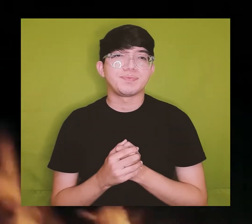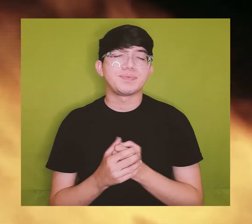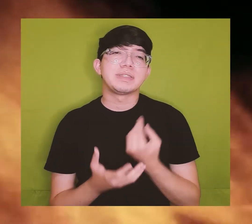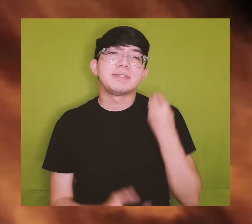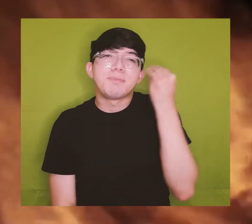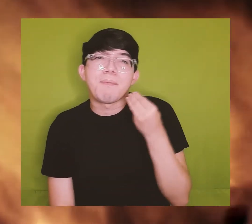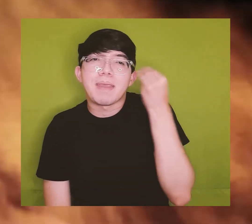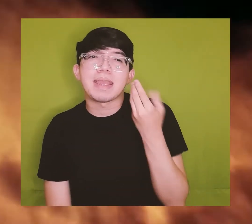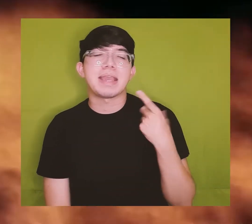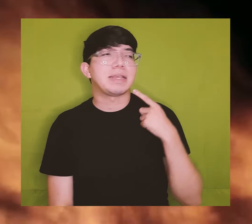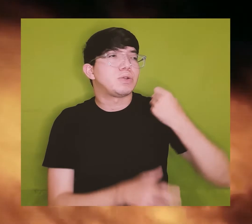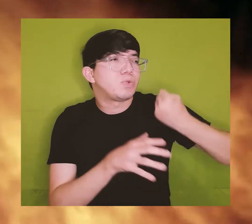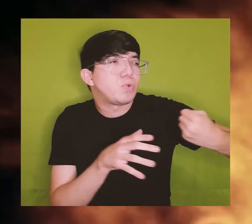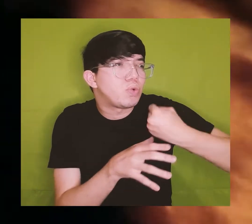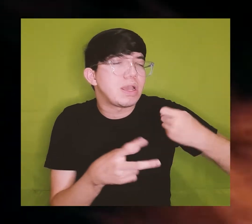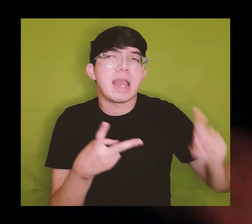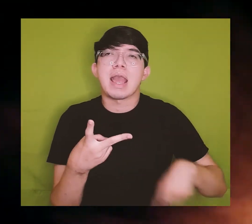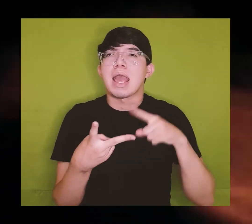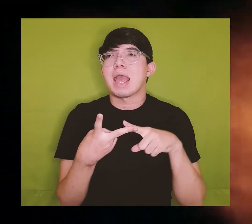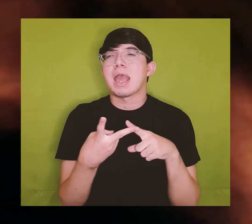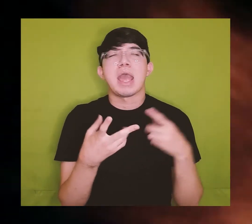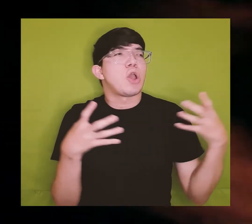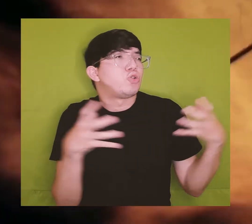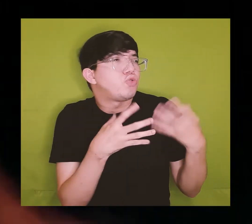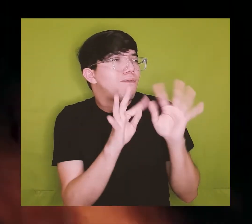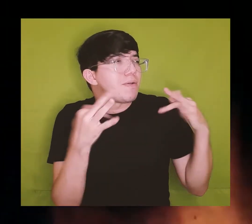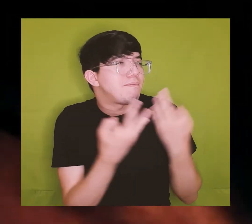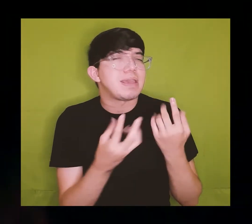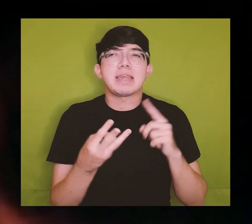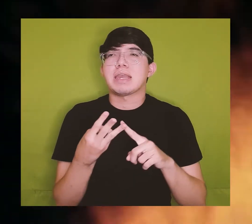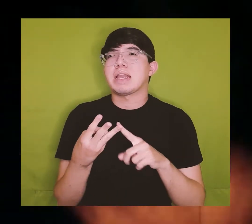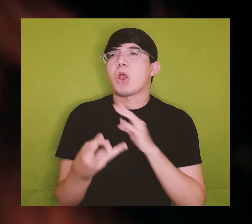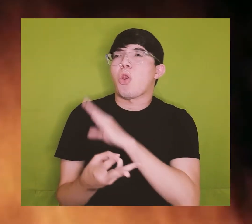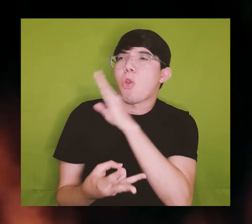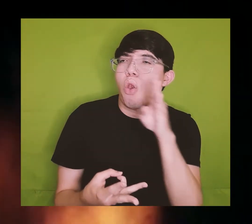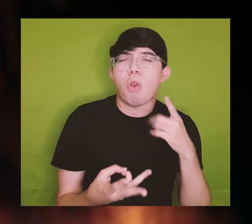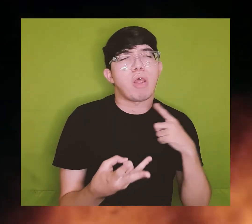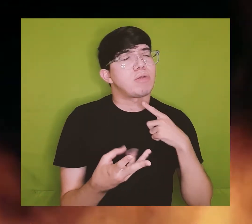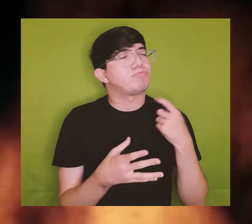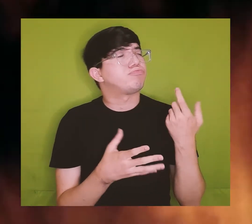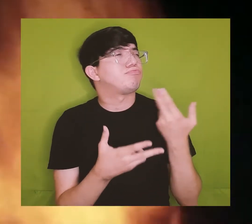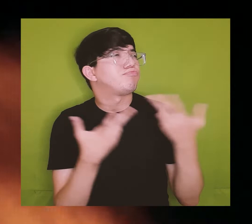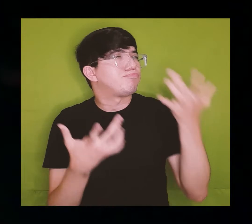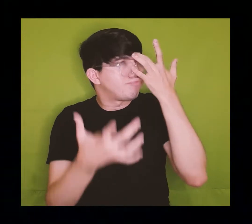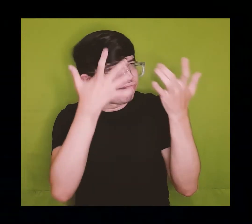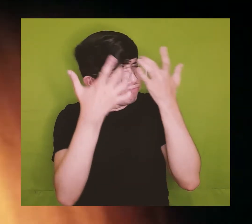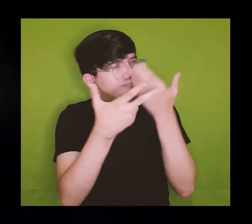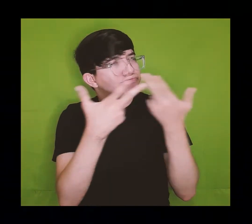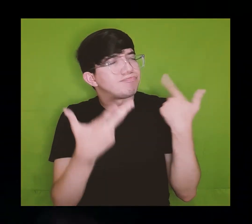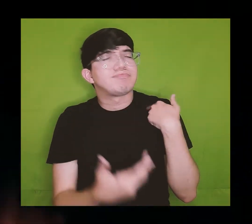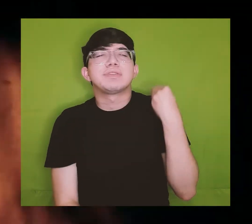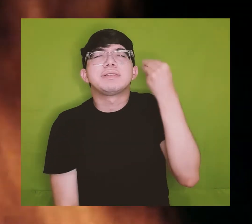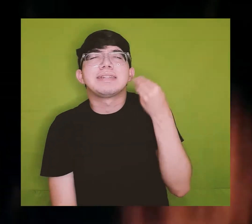sabe? Eu tomar banho no rio, para compor essa ideia de lugar, né? As super memórias do lugar, né? Eu acho que uma das coisas mais bonitas do